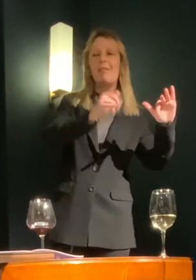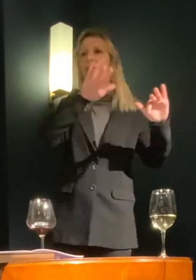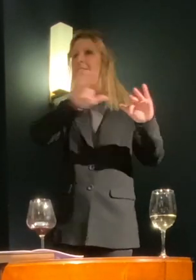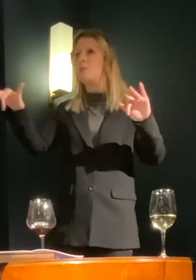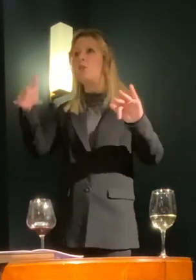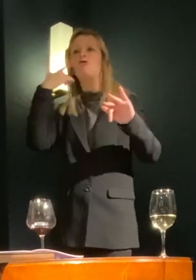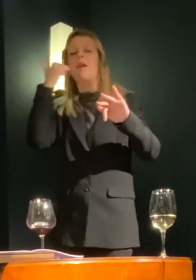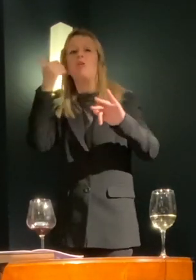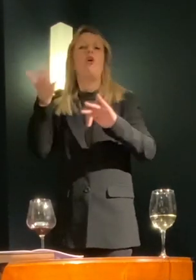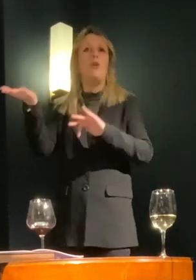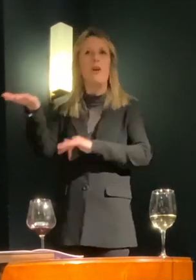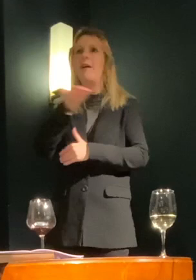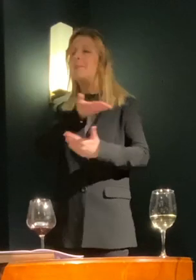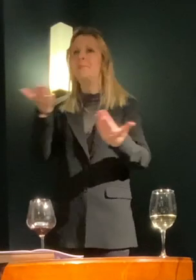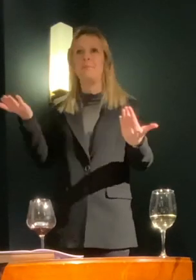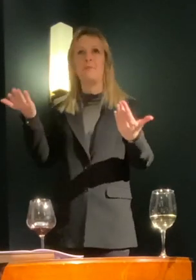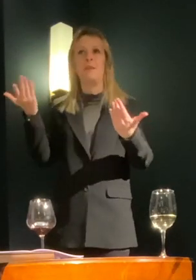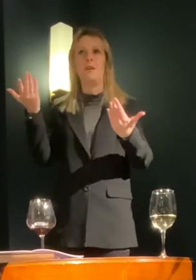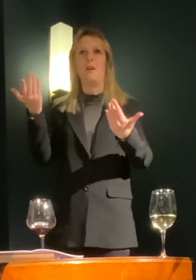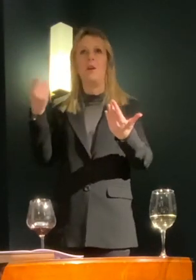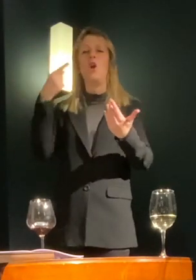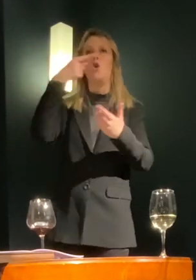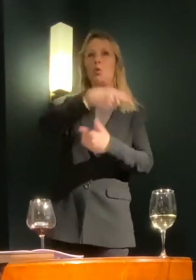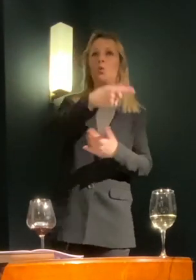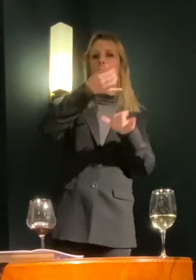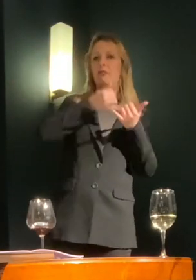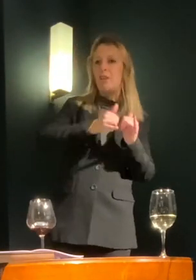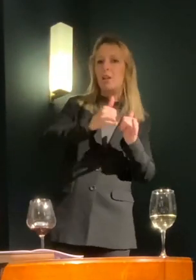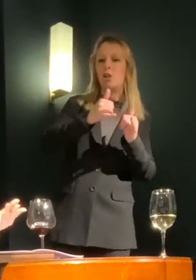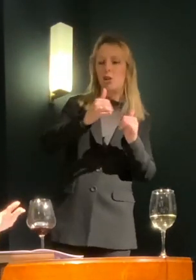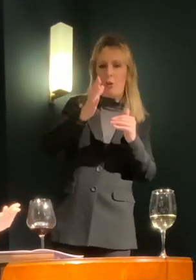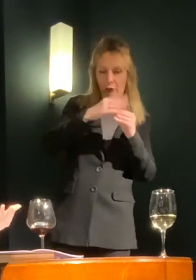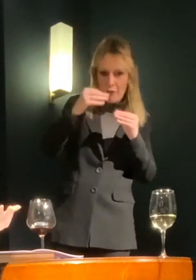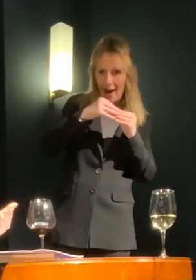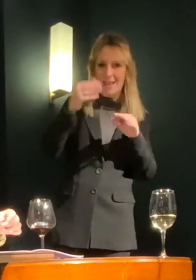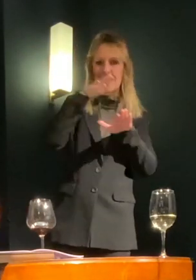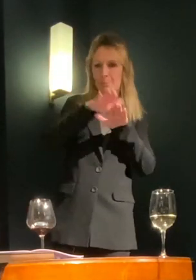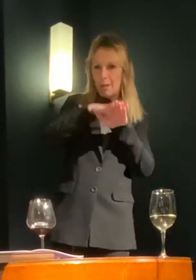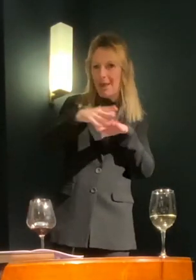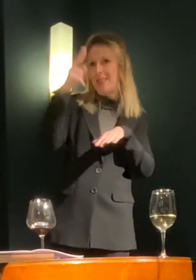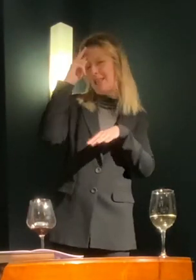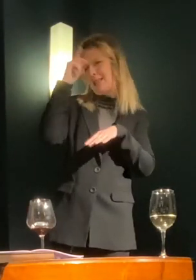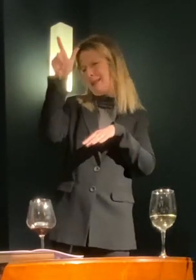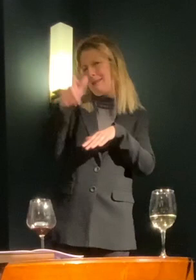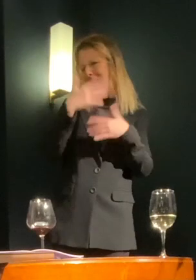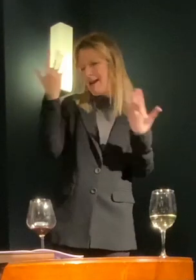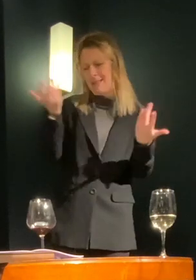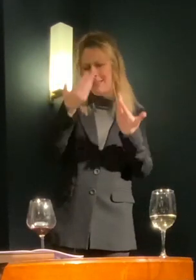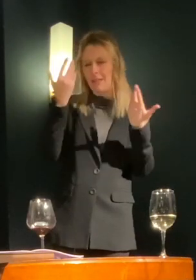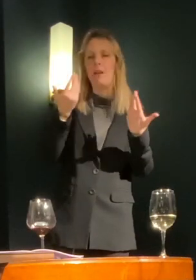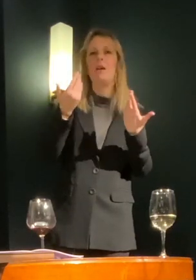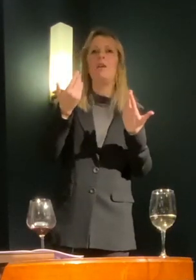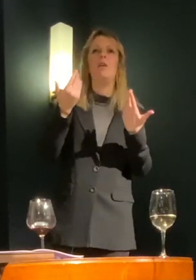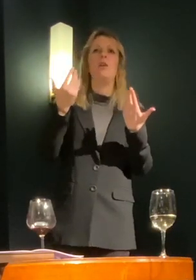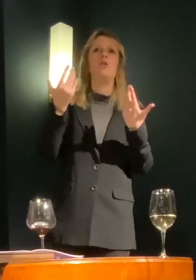è quello, nel senso che tu da figlio fai delle cose, sperimenti, fai le tue cretinate, prendi anche dei rischi, cioè ci sono anche delle cose che